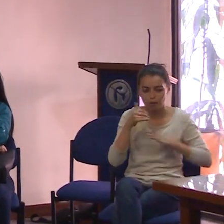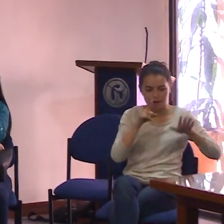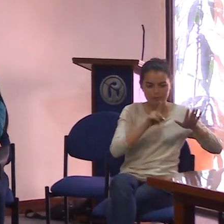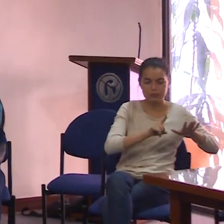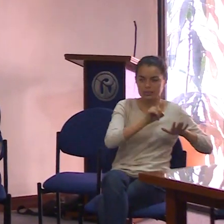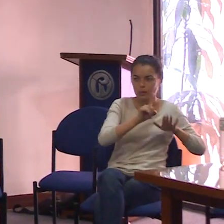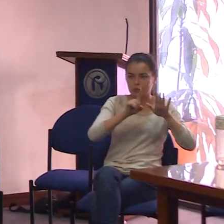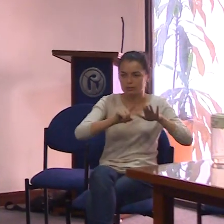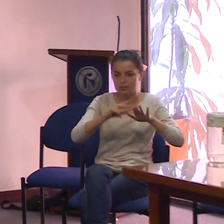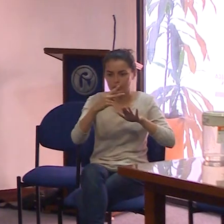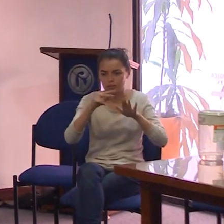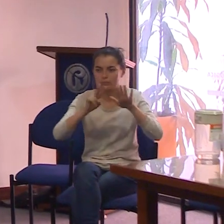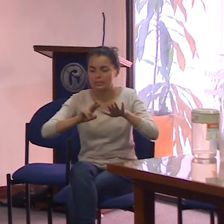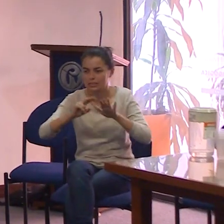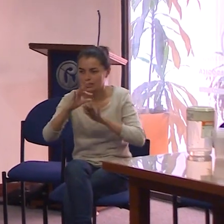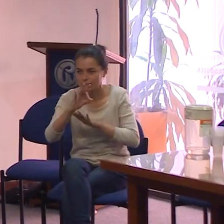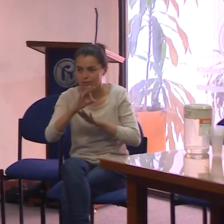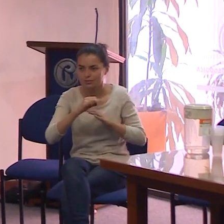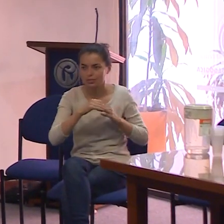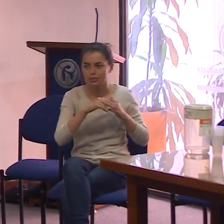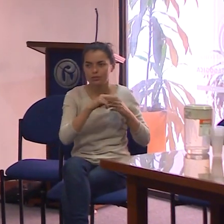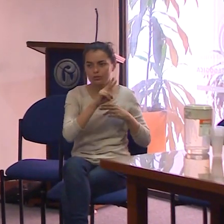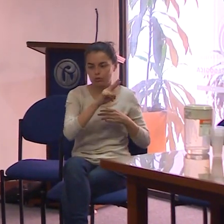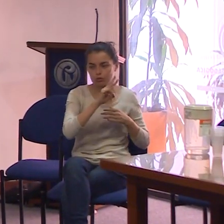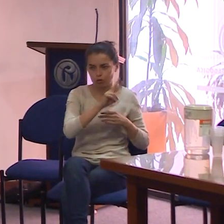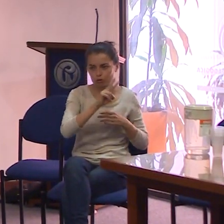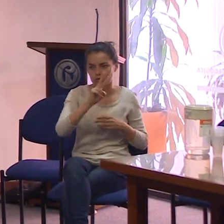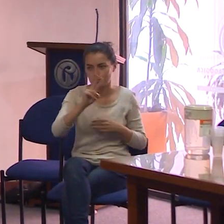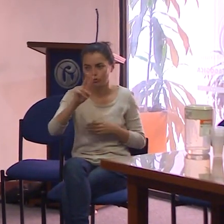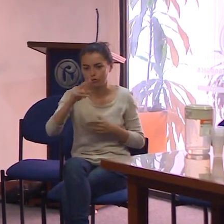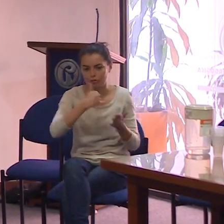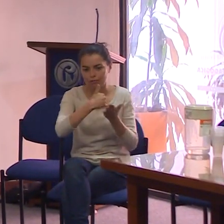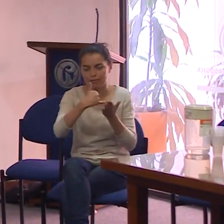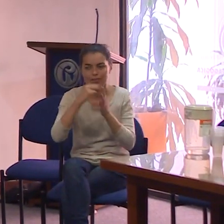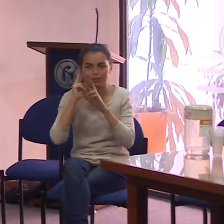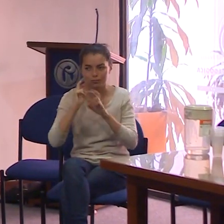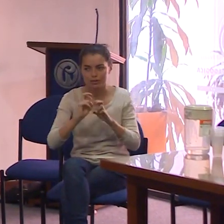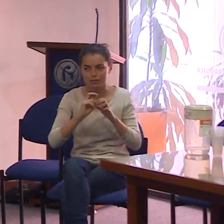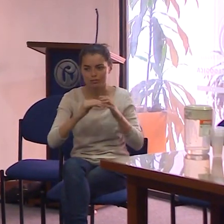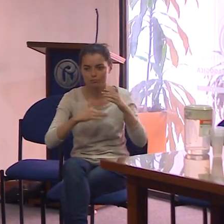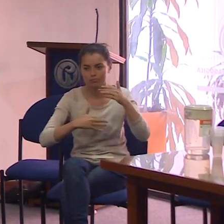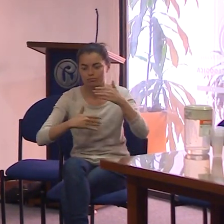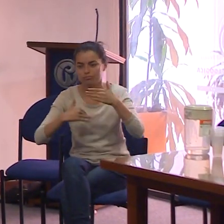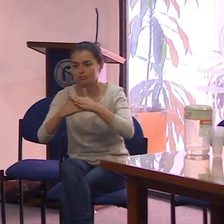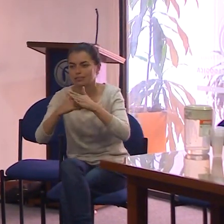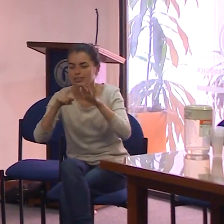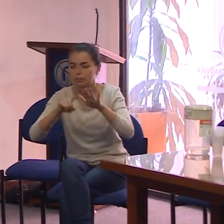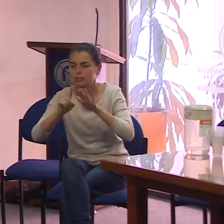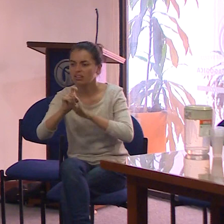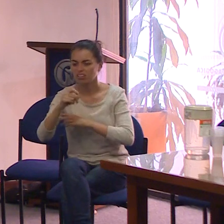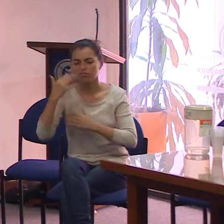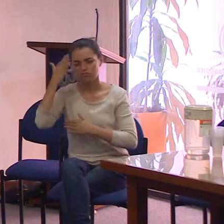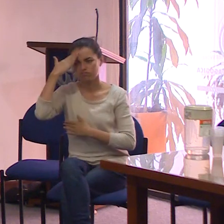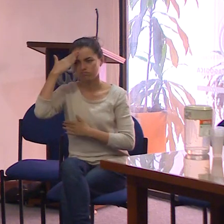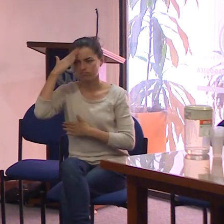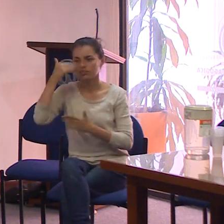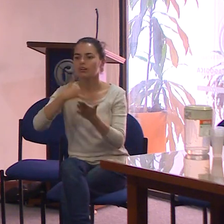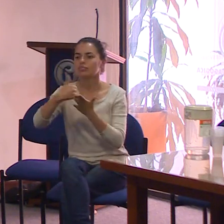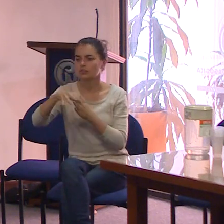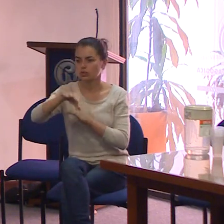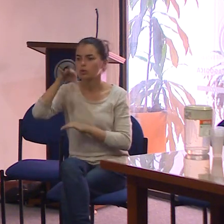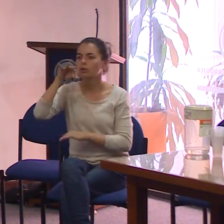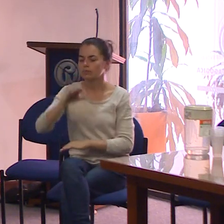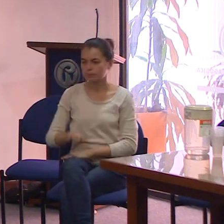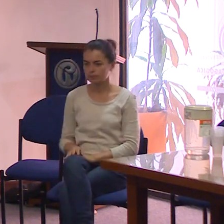yo es ir a las fuentes, las publicaciones, los encuentros que se realizan. Todos los grupos de investigación